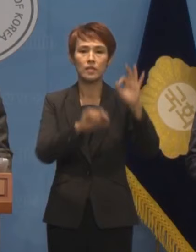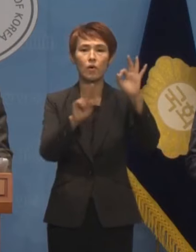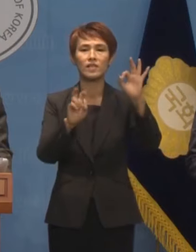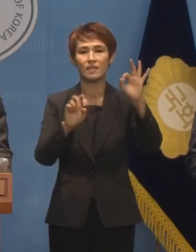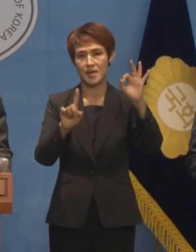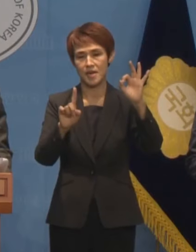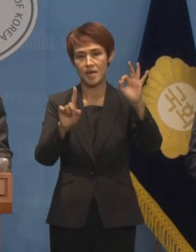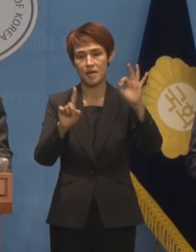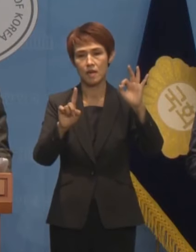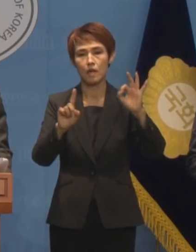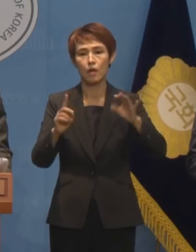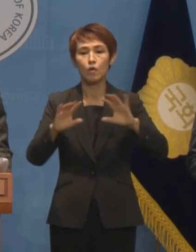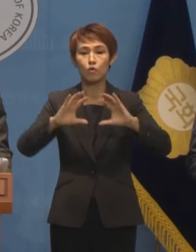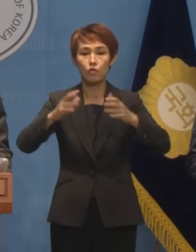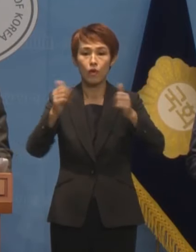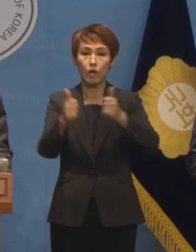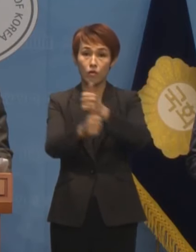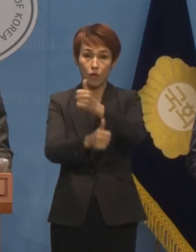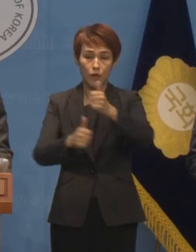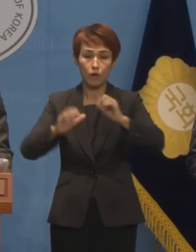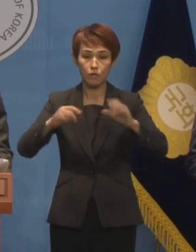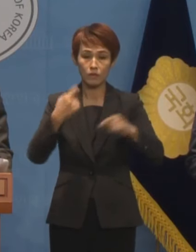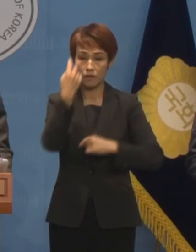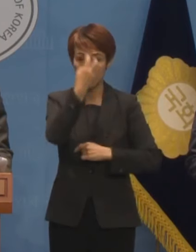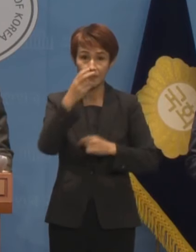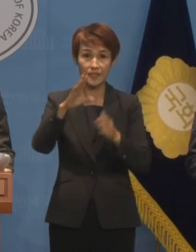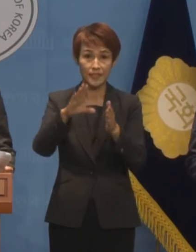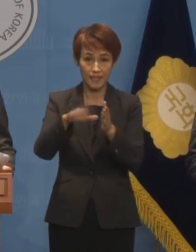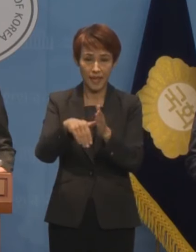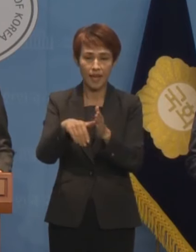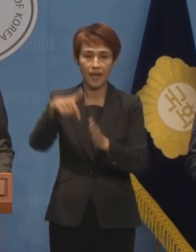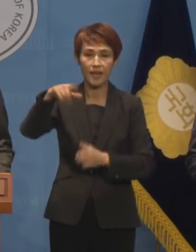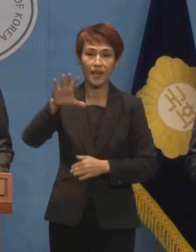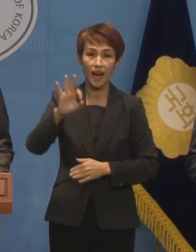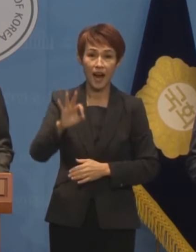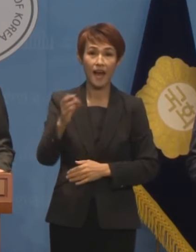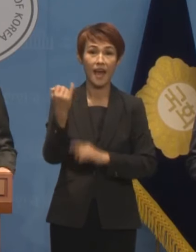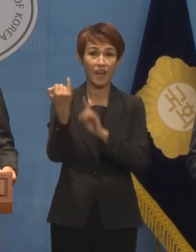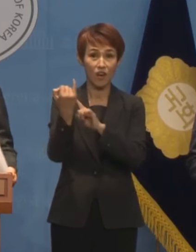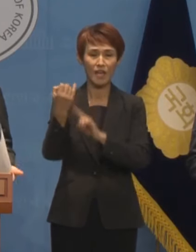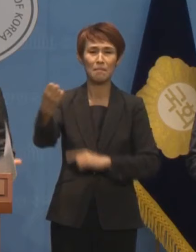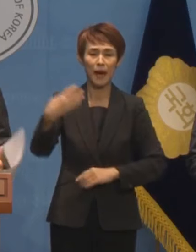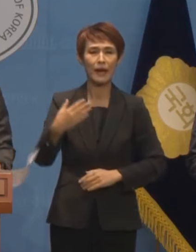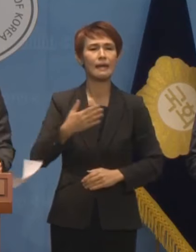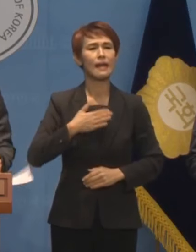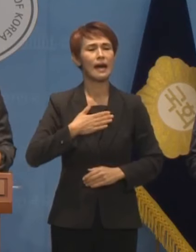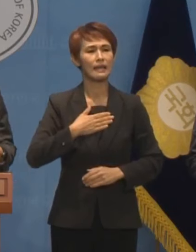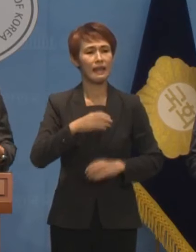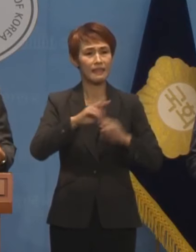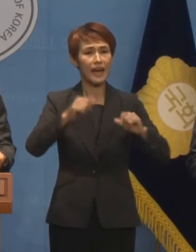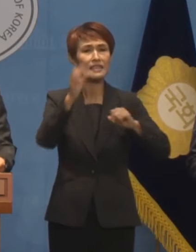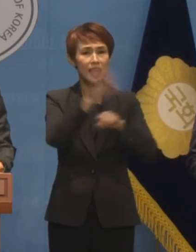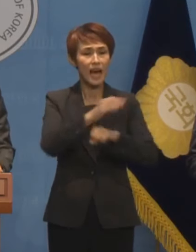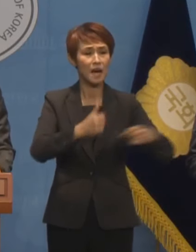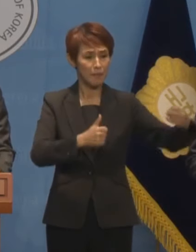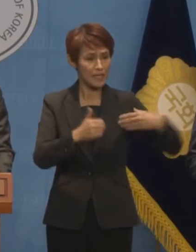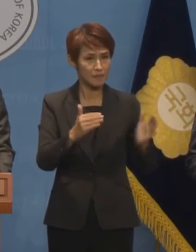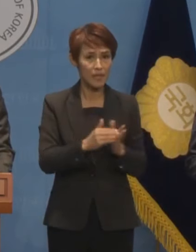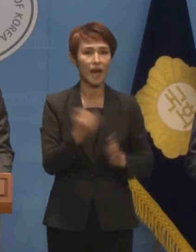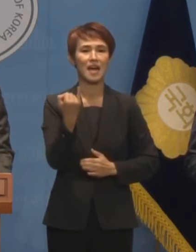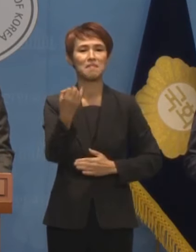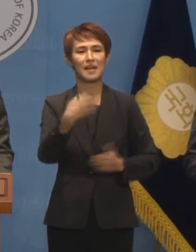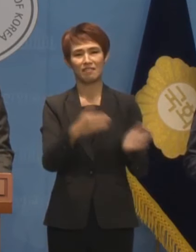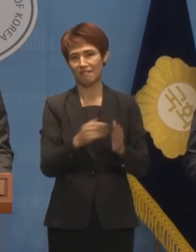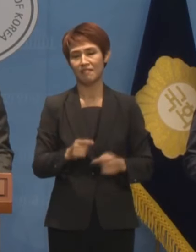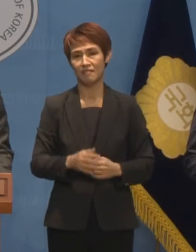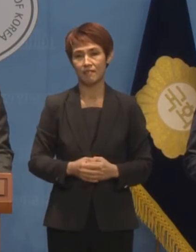국회 운영위원회 국정감사에 증인으로 나온 강혜경 씨가 했던 말입니다. 명 씨와 사업적